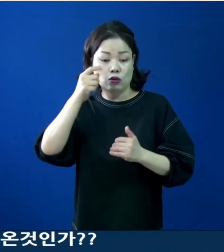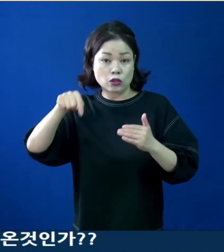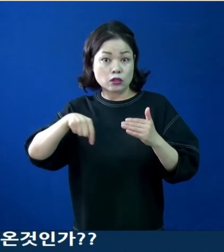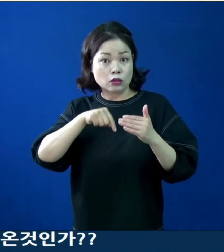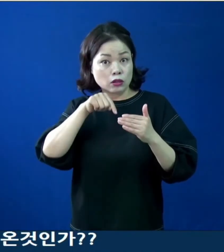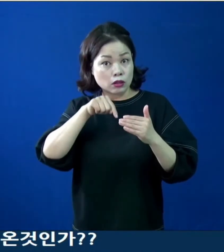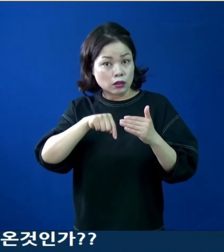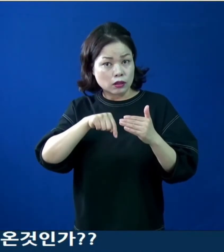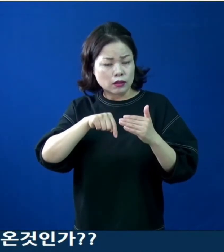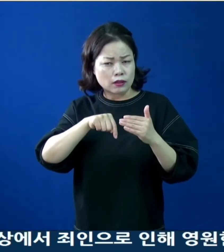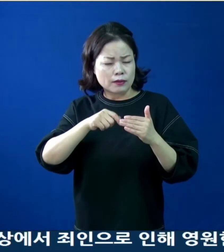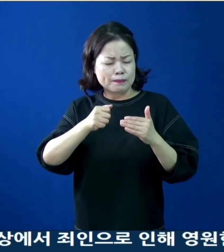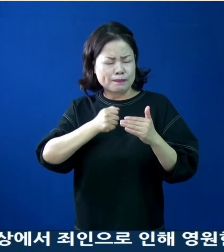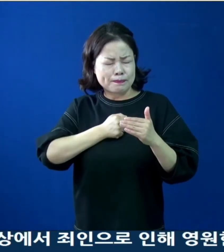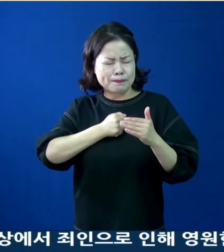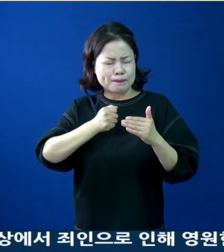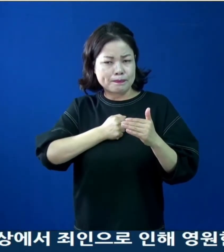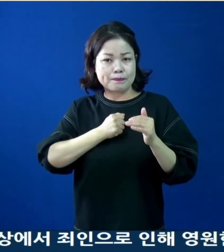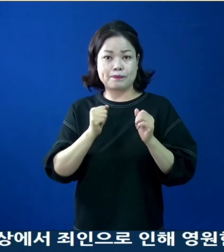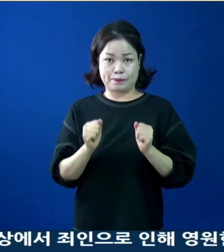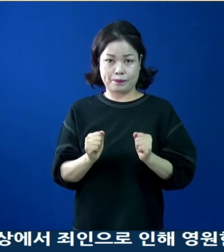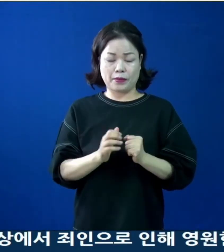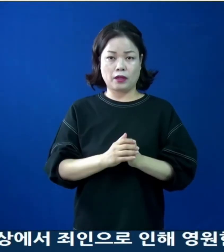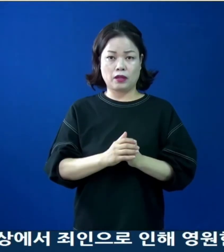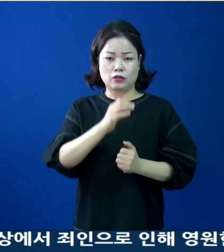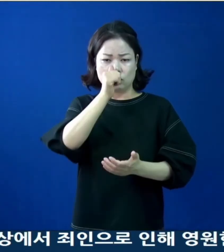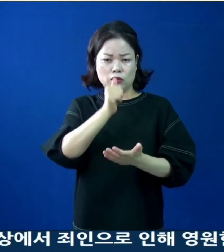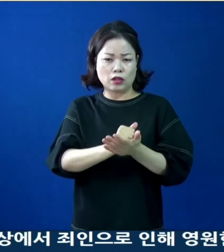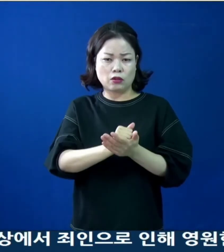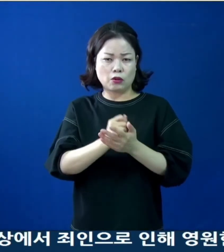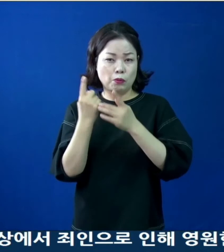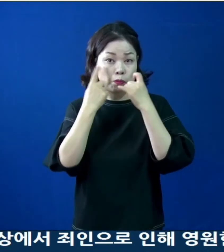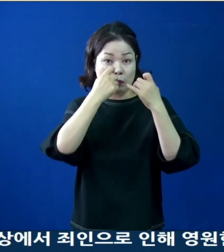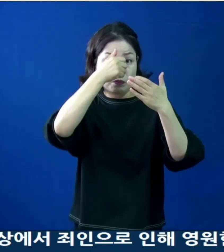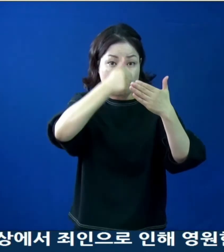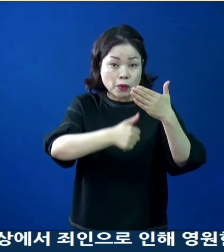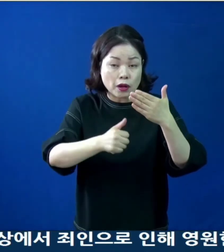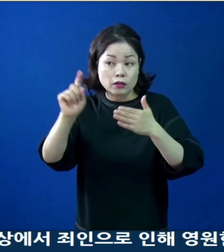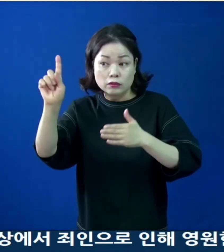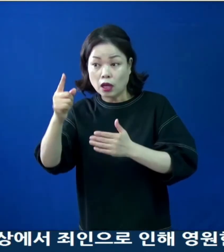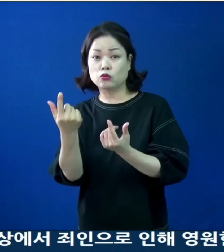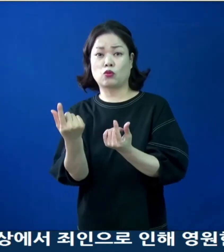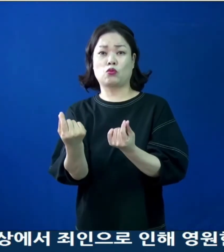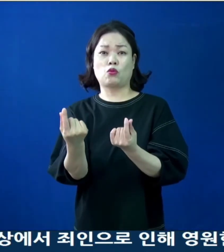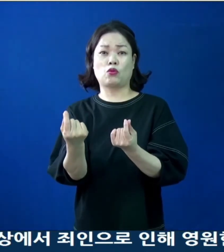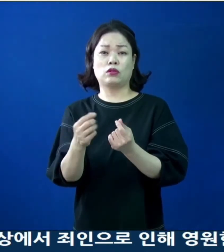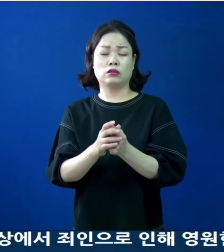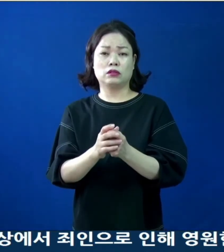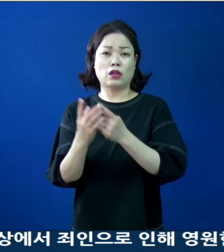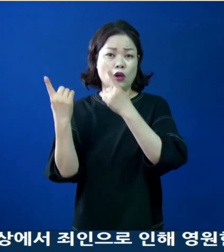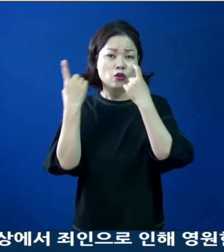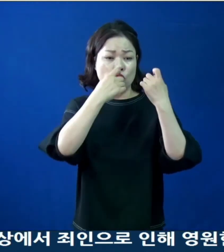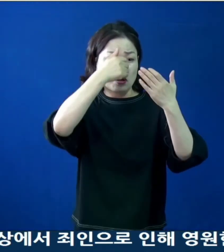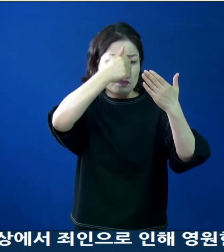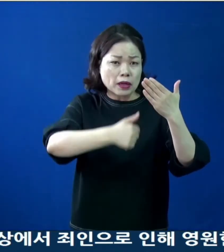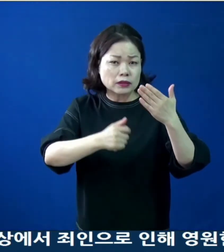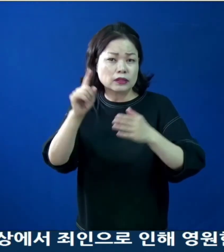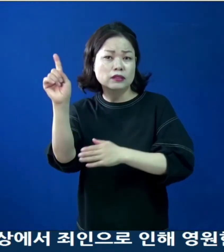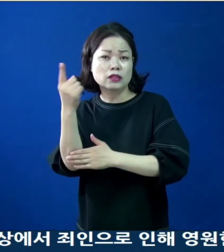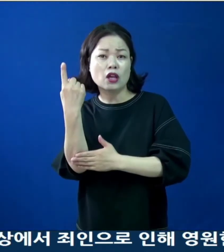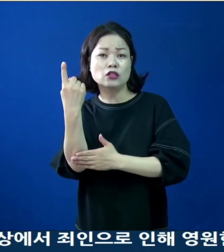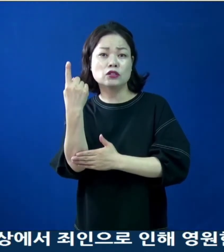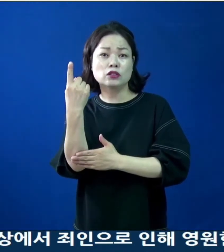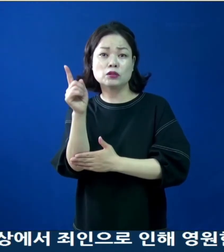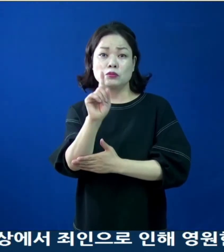속에서 탄식하십니다. 죄로 넘어질 수 있습니다. 다윗도 그러했습니다. 그런데 넘어진 다윗이 두려워한 것이